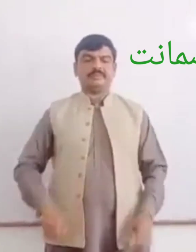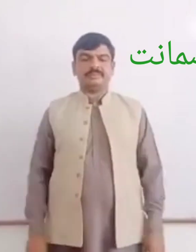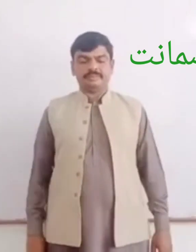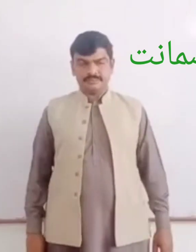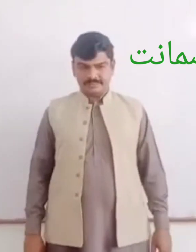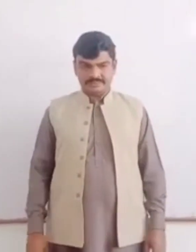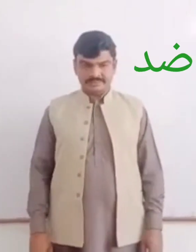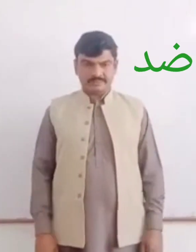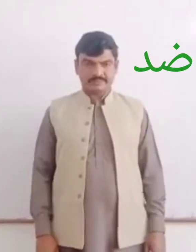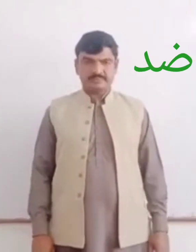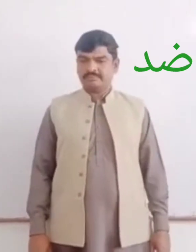जिद,